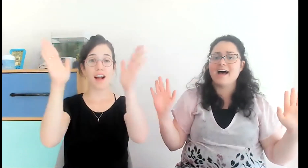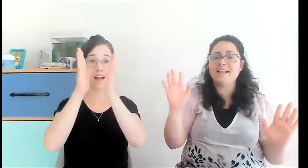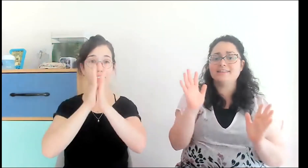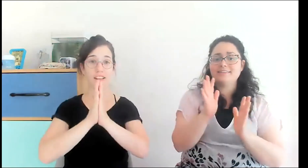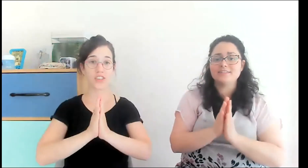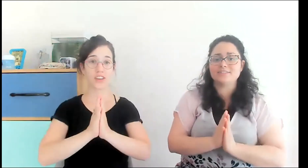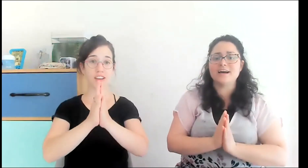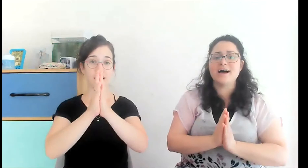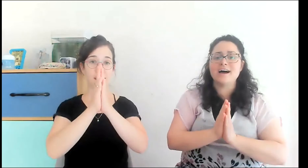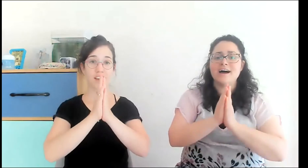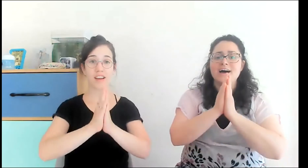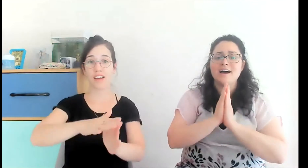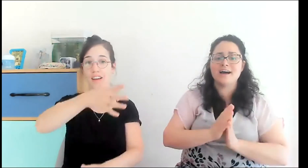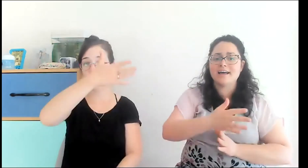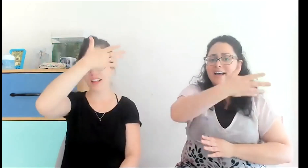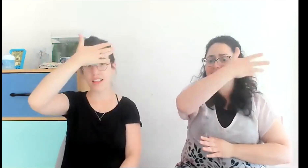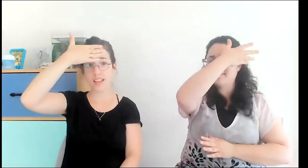אל תשכח את